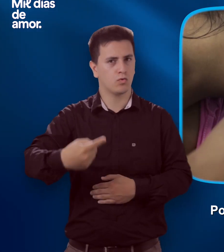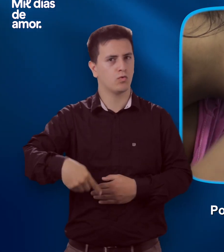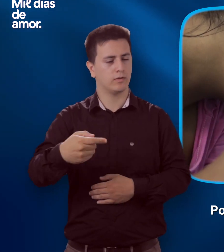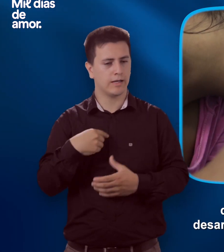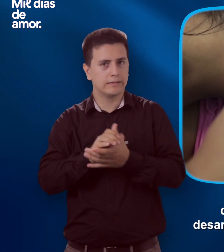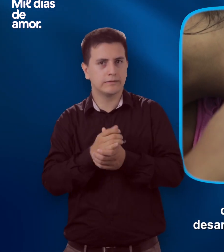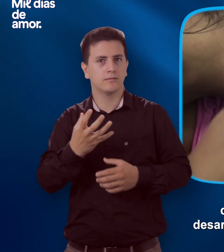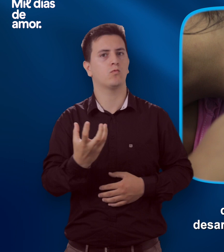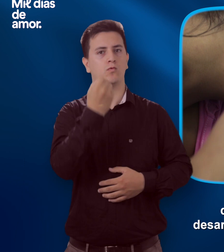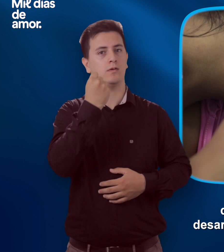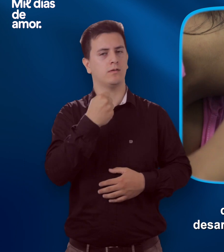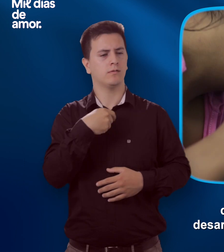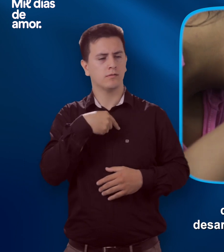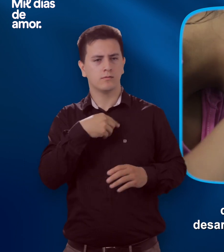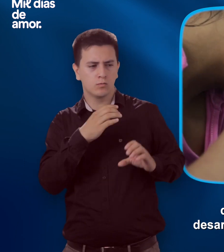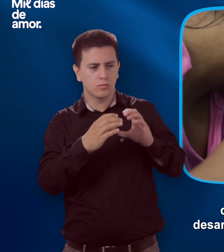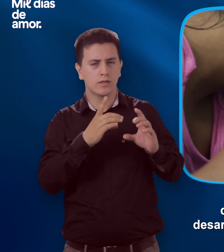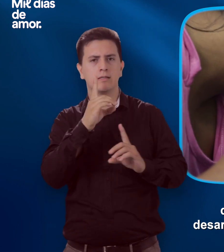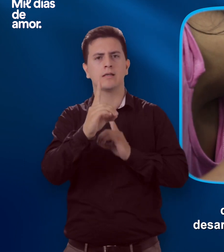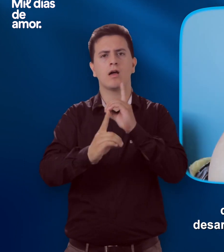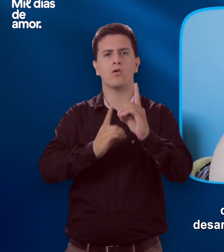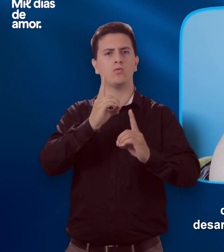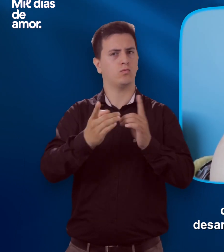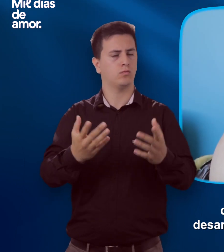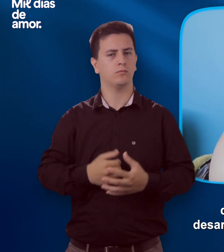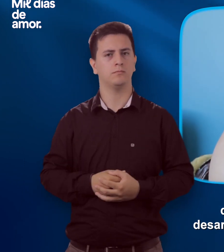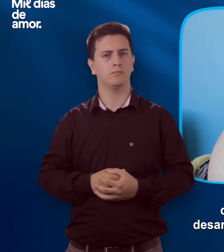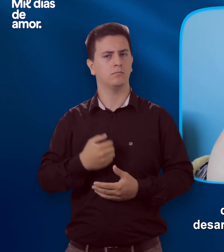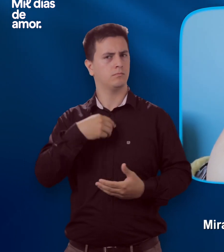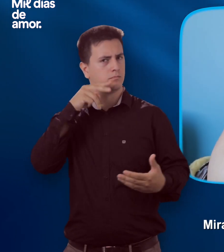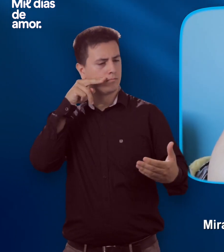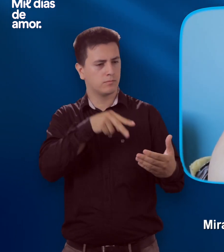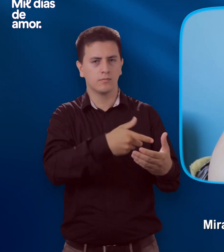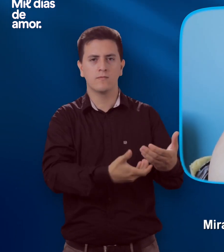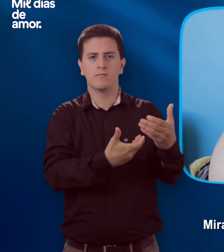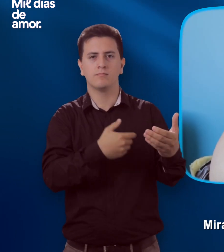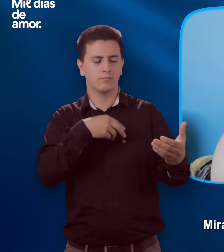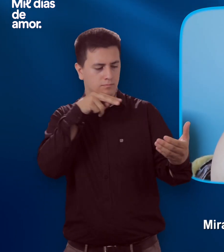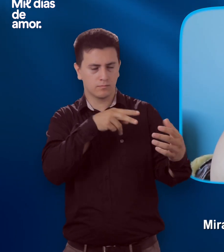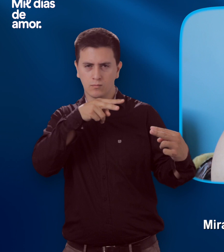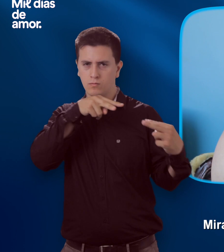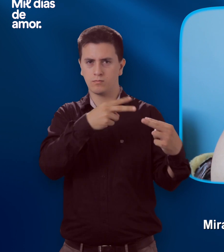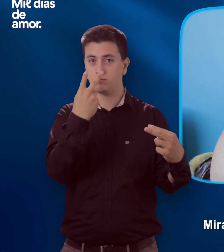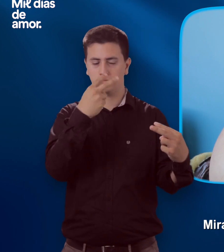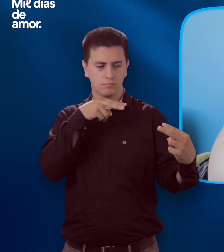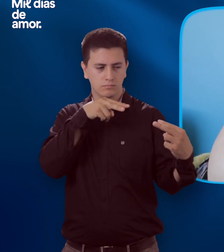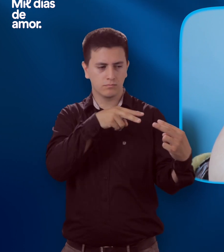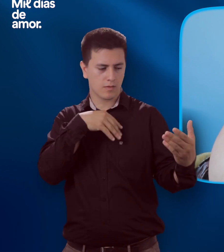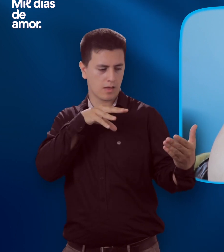día a día que le den oportunidades de desarrollar estas y otras capacidades. Mira a tu bebé a los ojos y